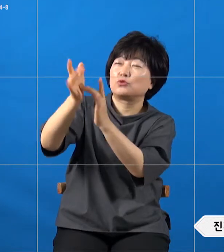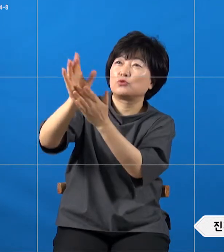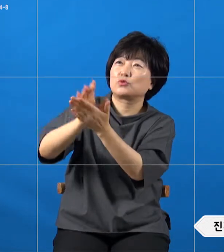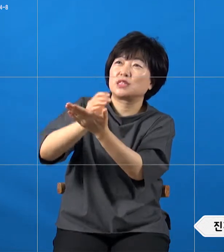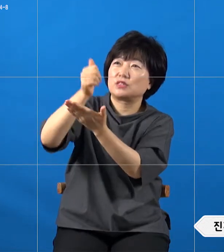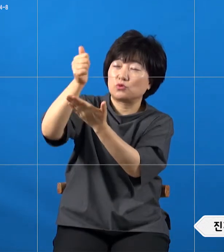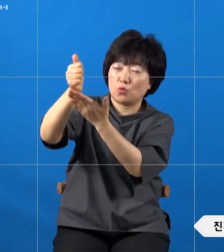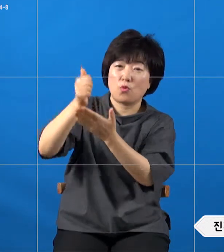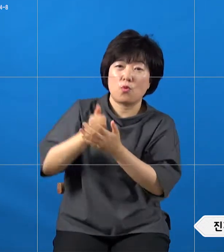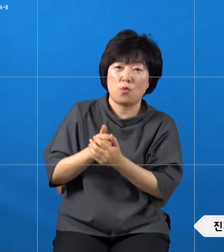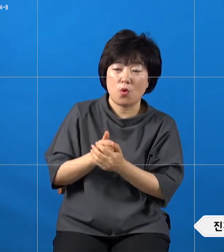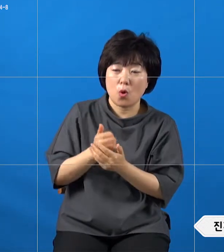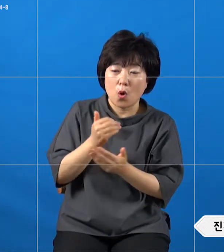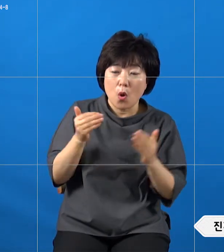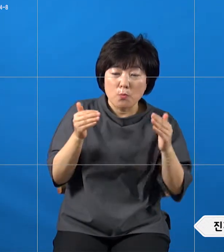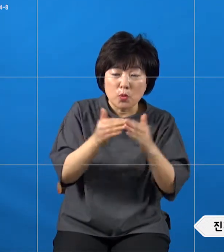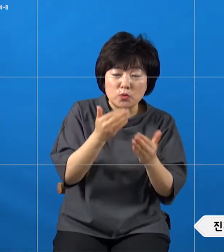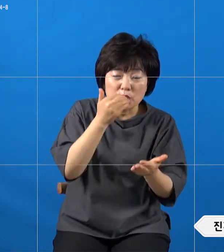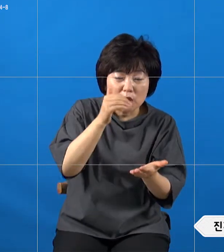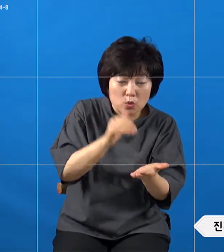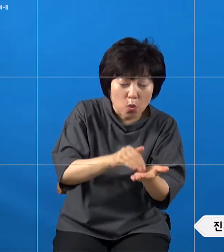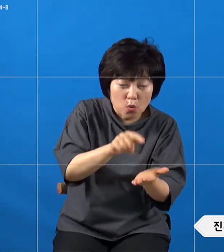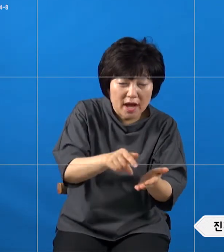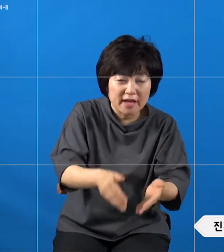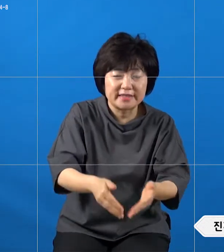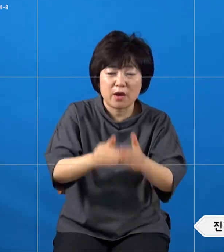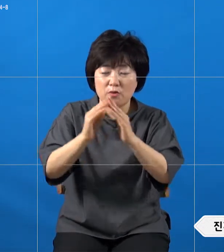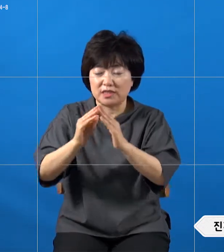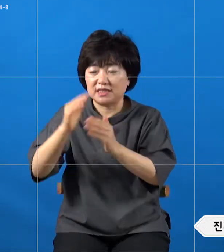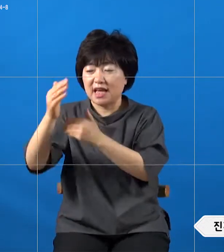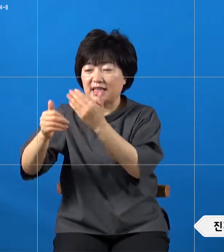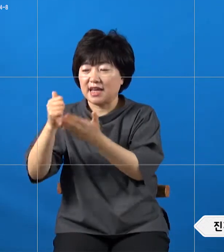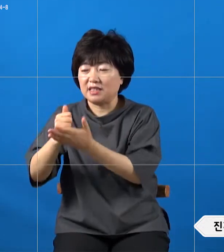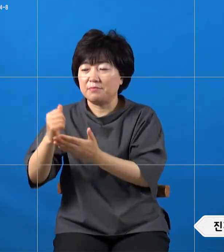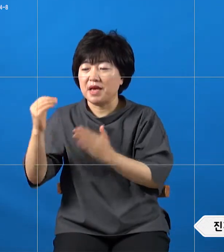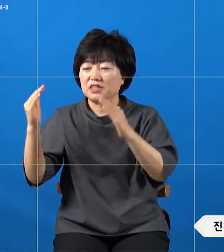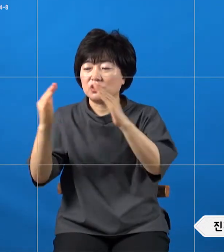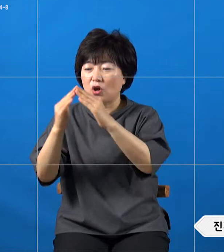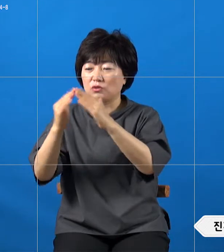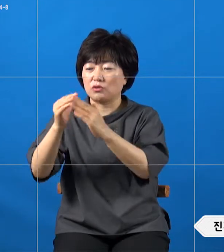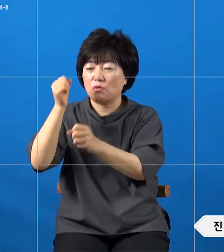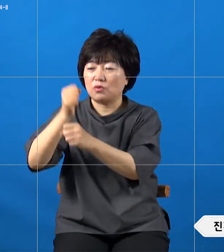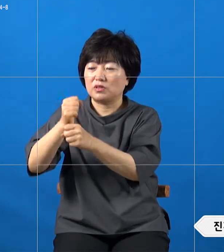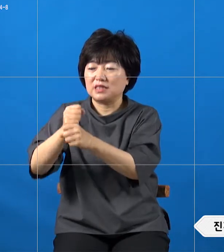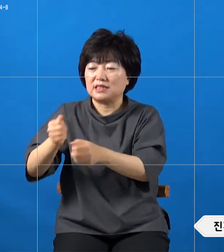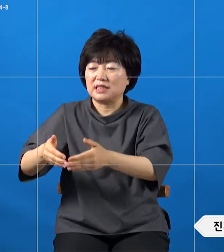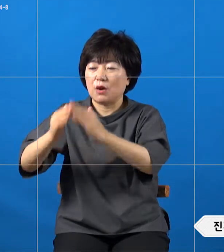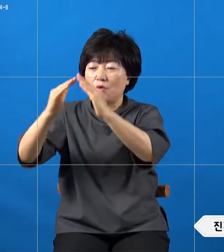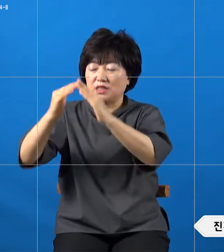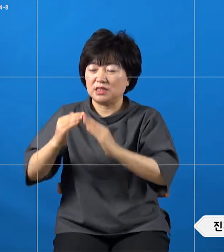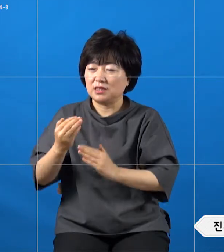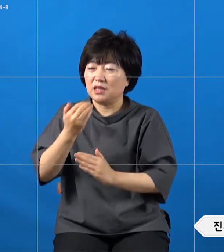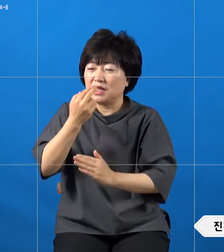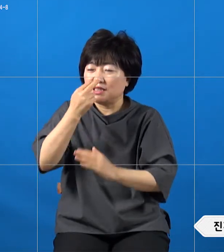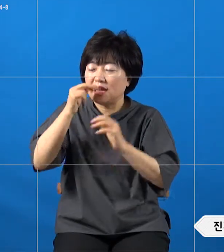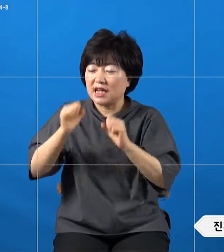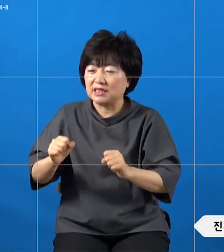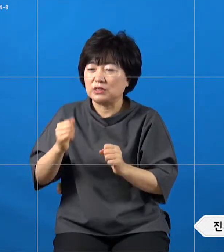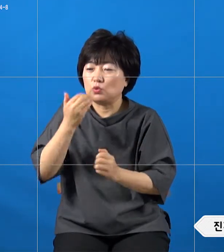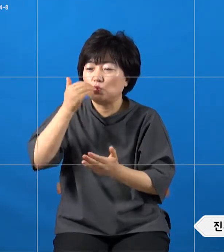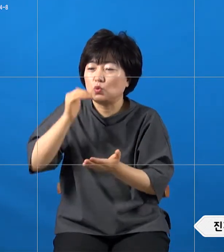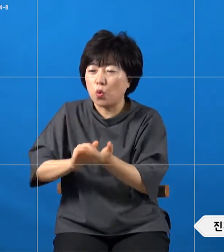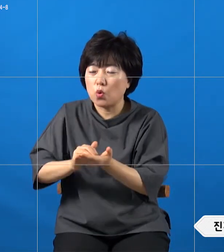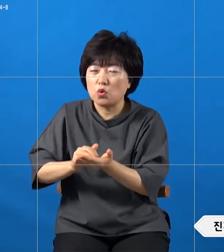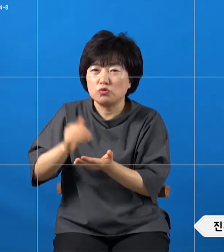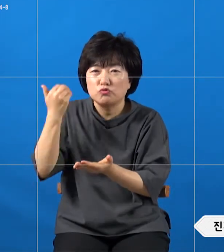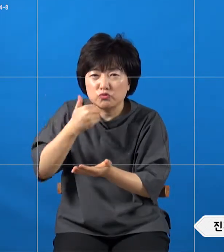그리스도, 모퉁이 돌에 세워진 하나님의 전으로 세워진 산돌